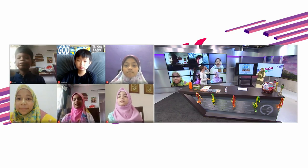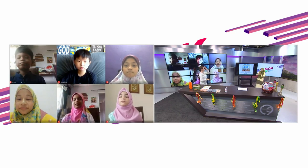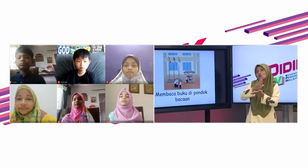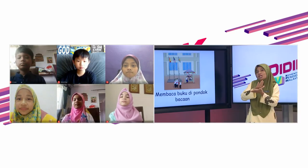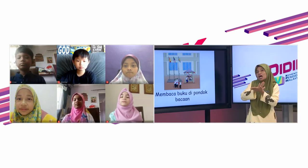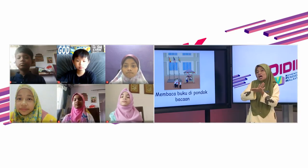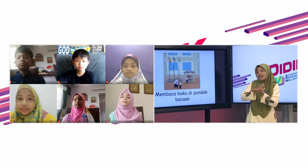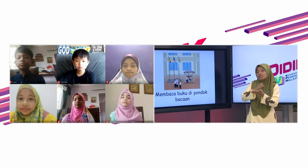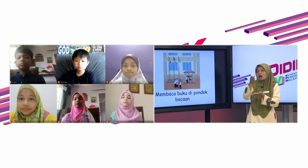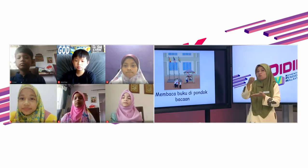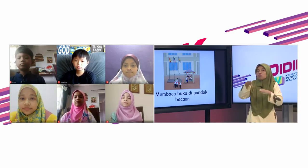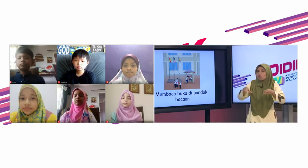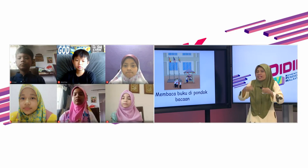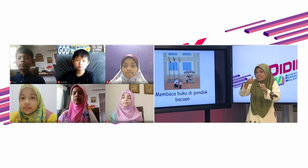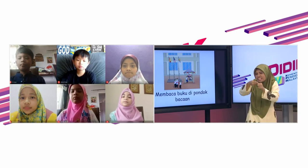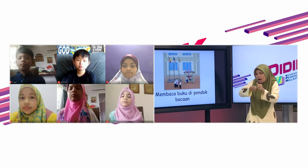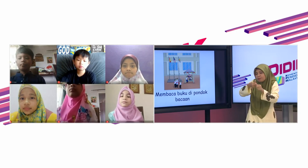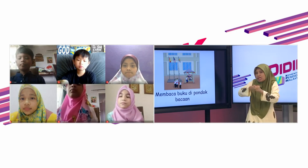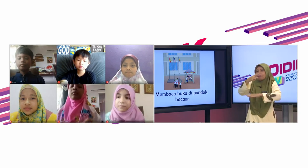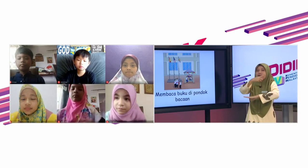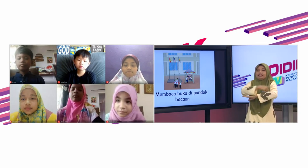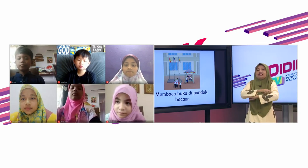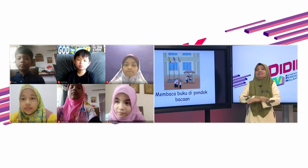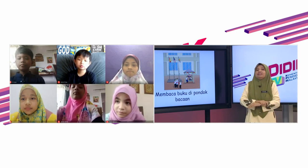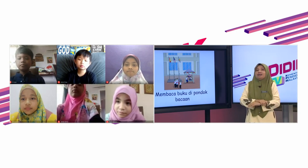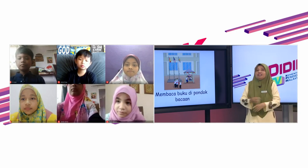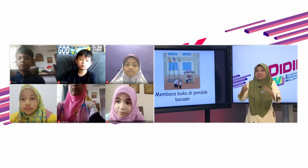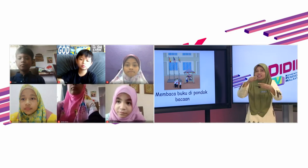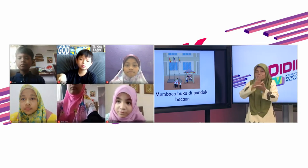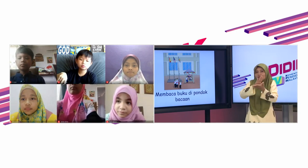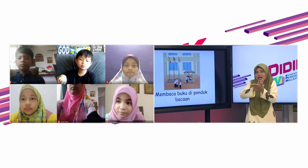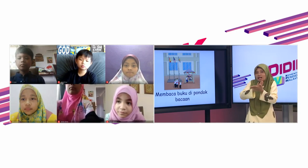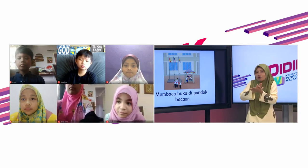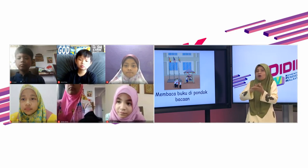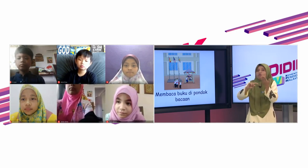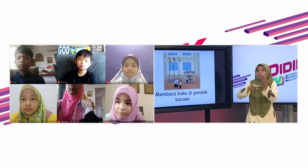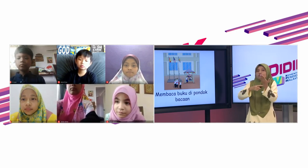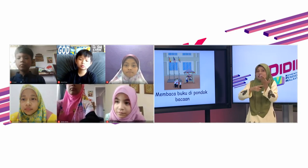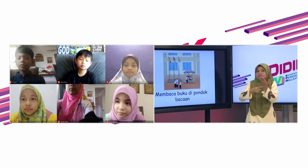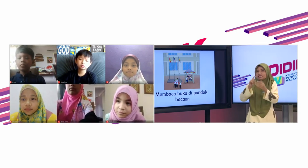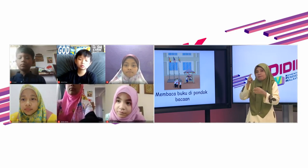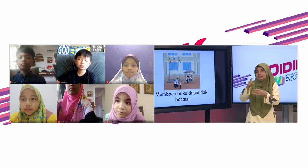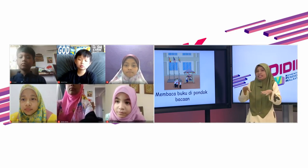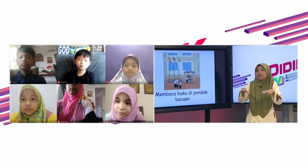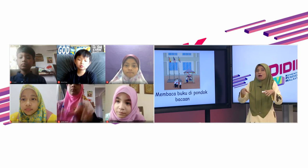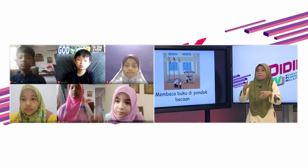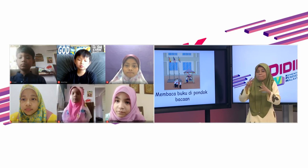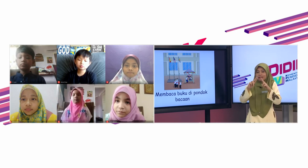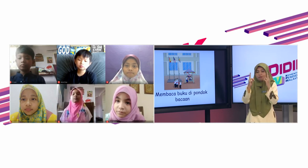di sekolah. Okay. Yang kamu buat tiap-tiap hari. Okay. Datang sekolah. Mula-mula mesti apa